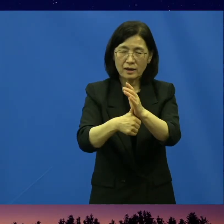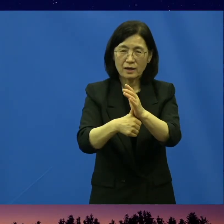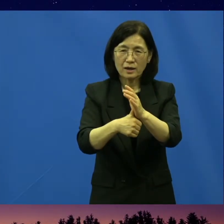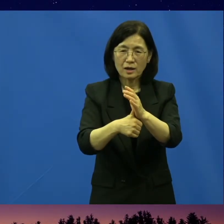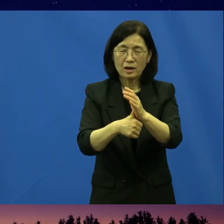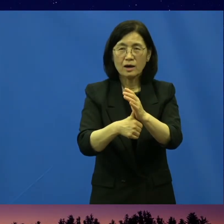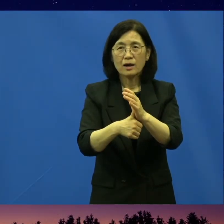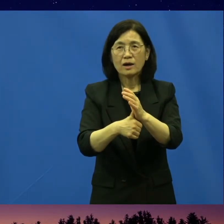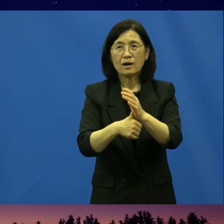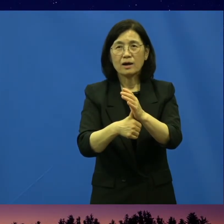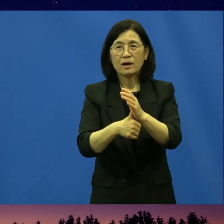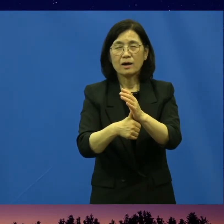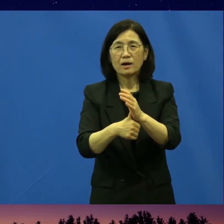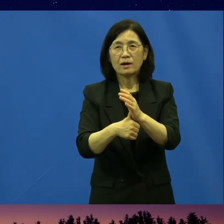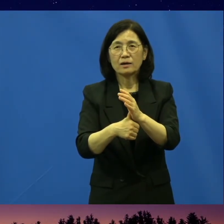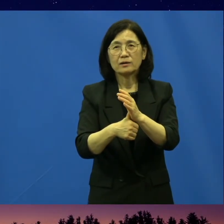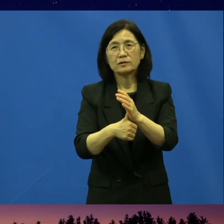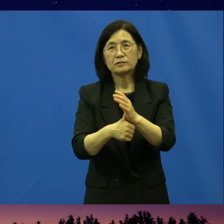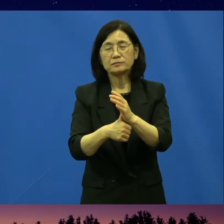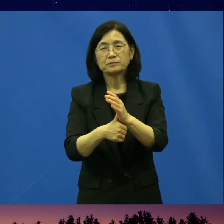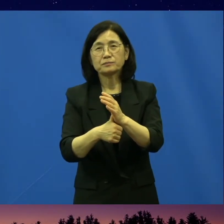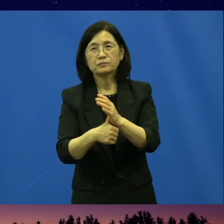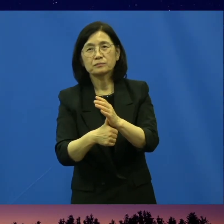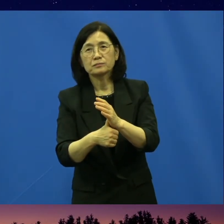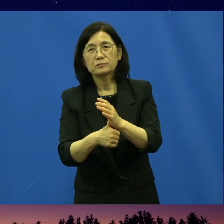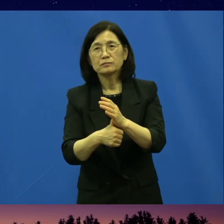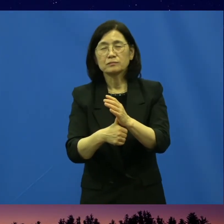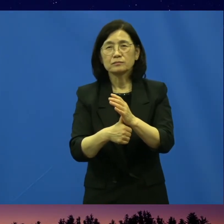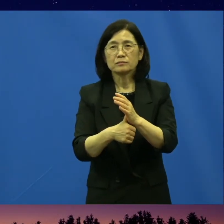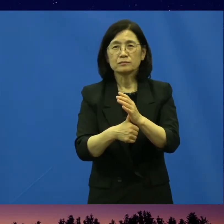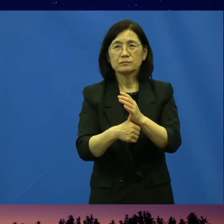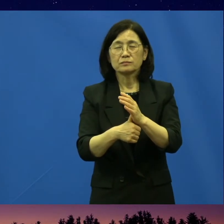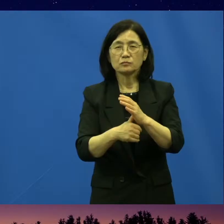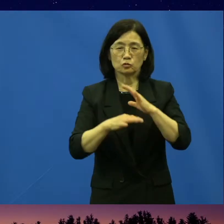두려움이 큰 건 뭐예요? 자신에게 닥친 상황만 본 거예요.